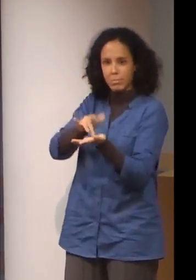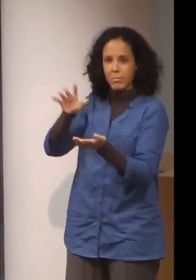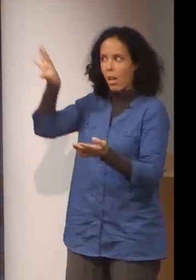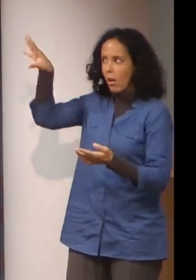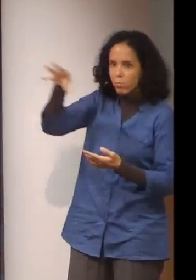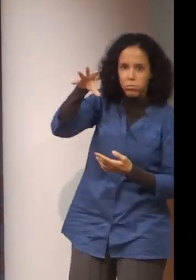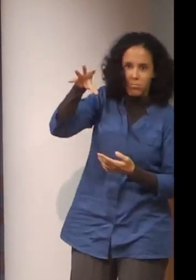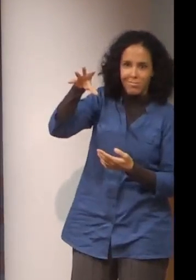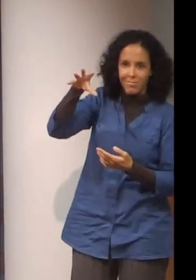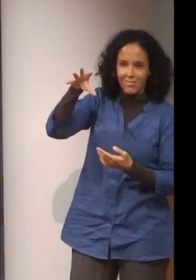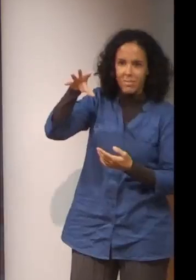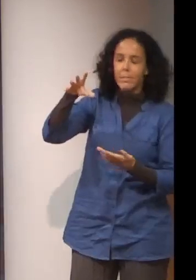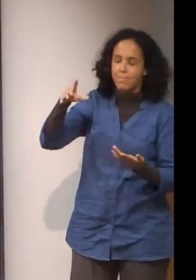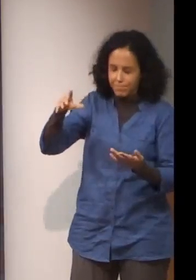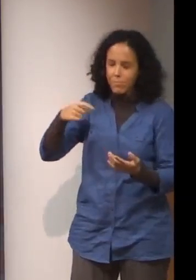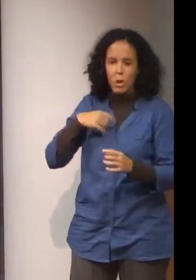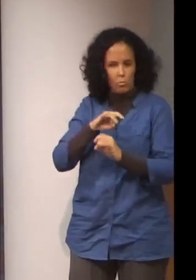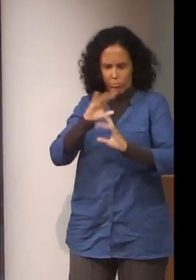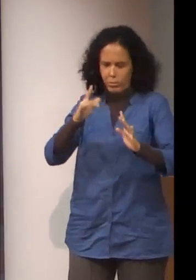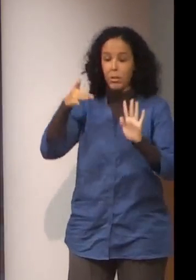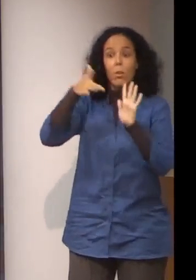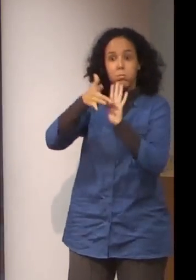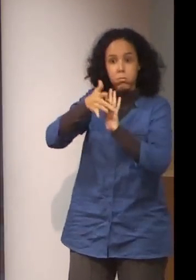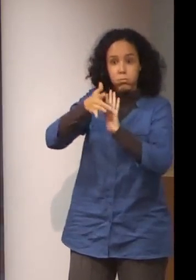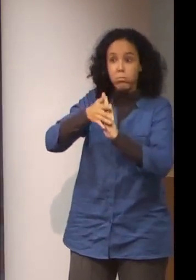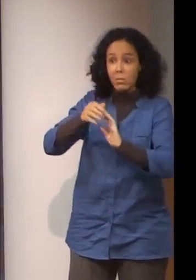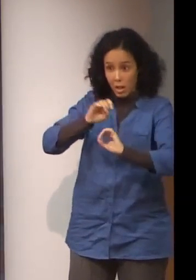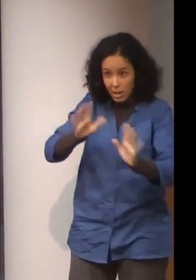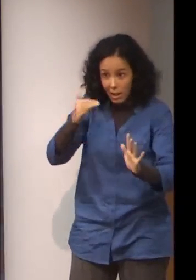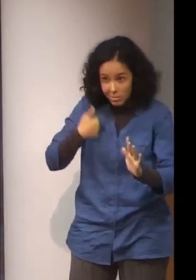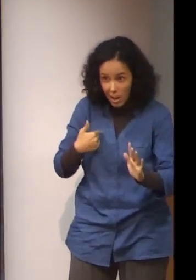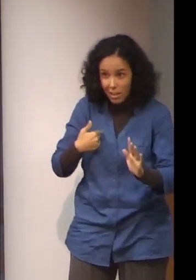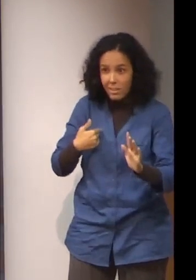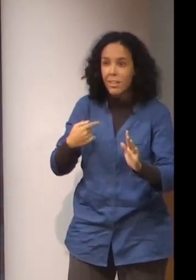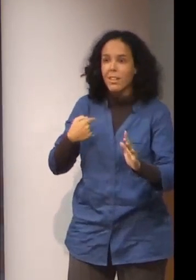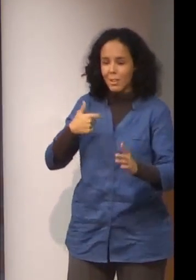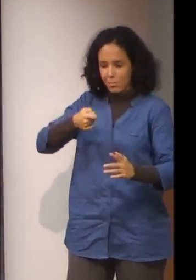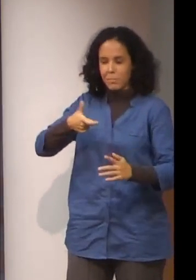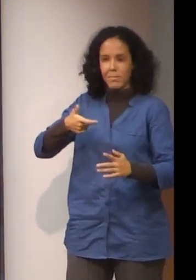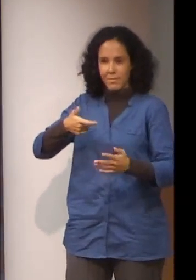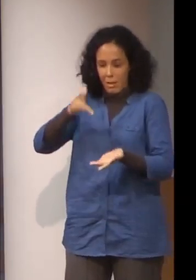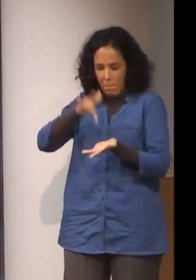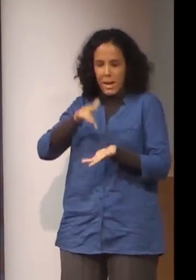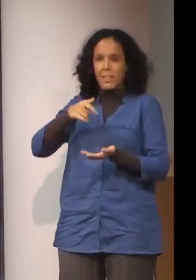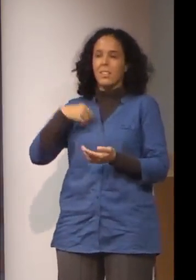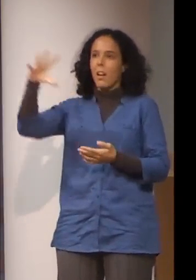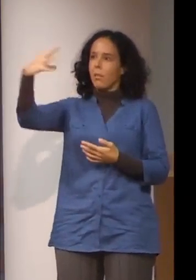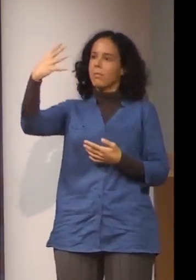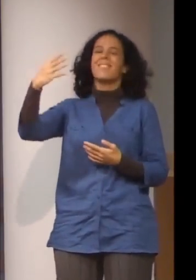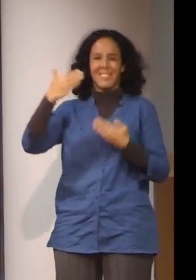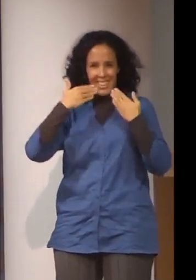cognitiva, por ejemplo, o trasladarle la imagen a la persona que se lo estaba explicando,